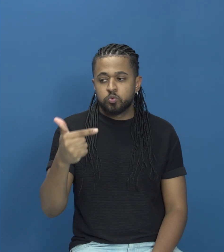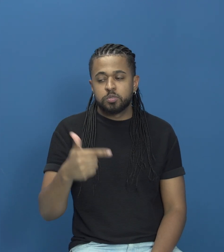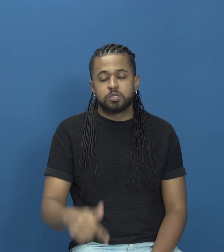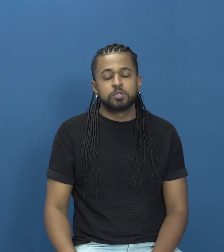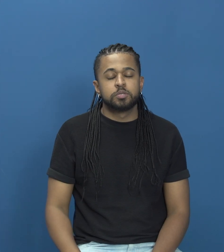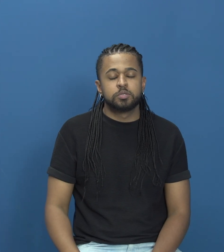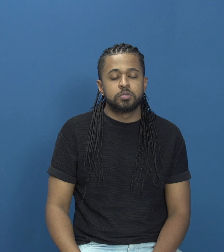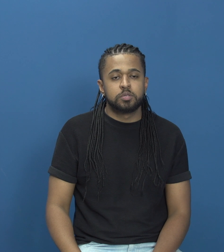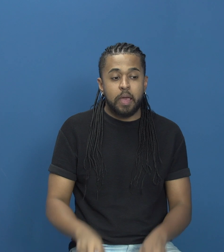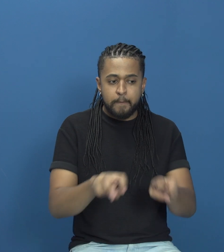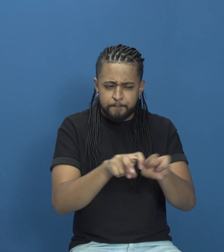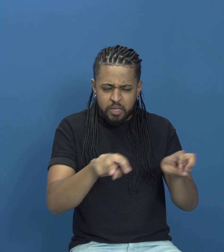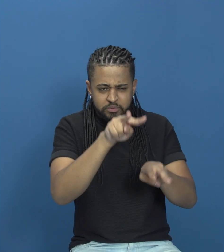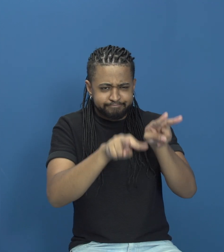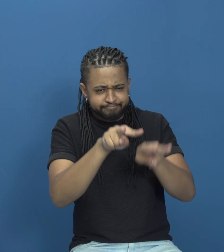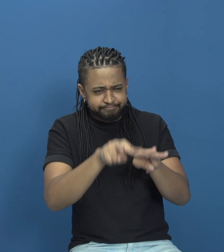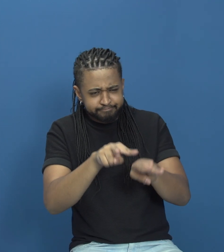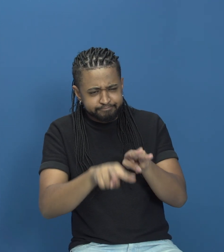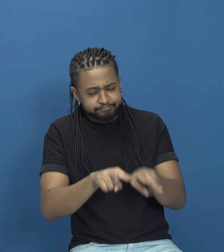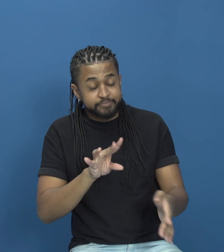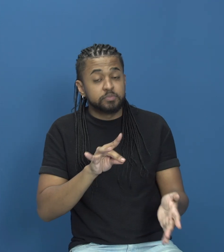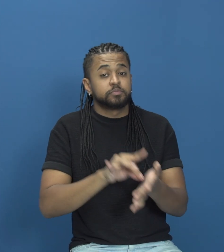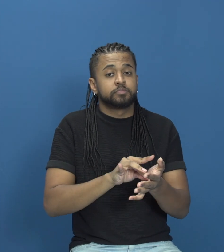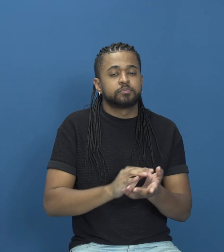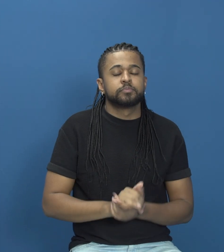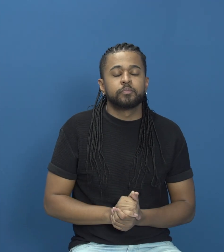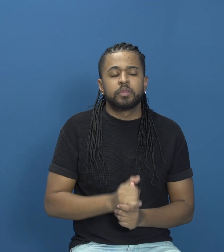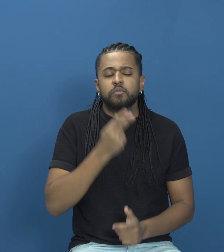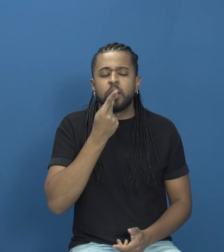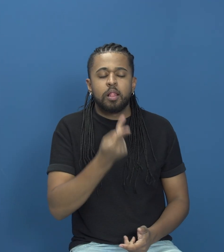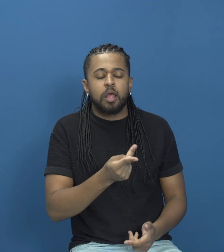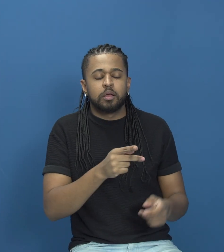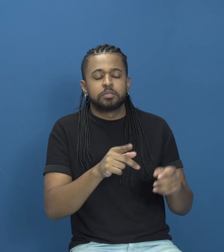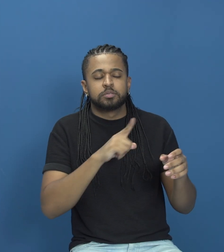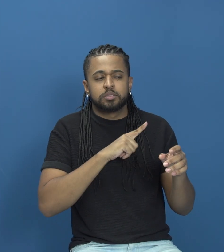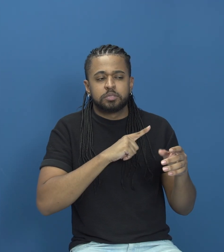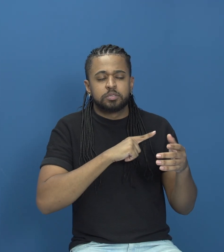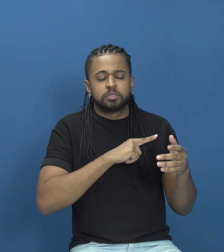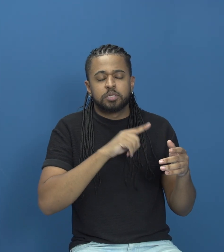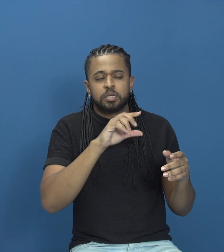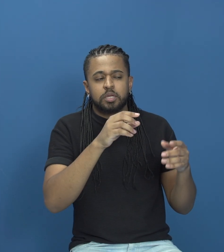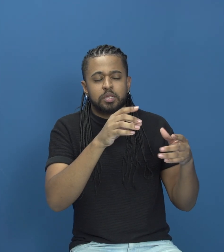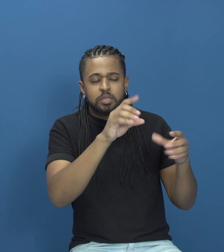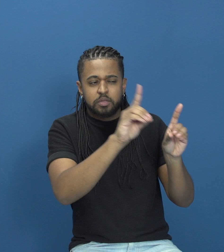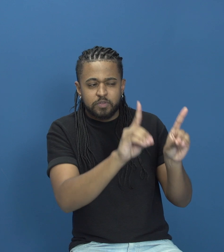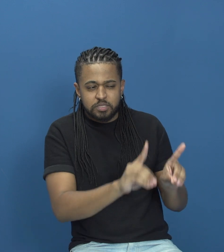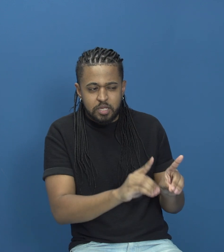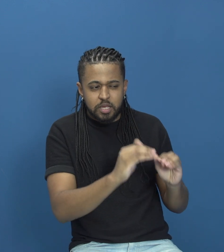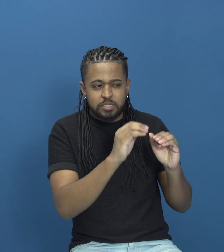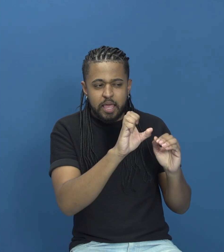11.9.6.2. A banca de verificação e validação julgar que a espécie e o grau de